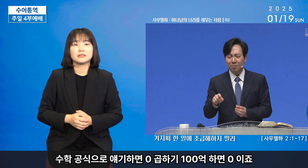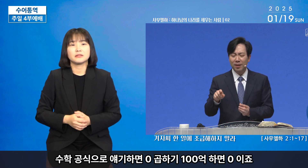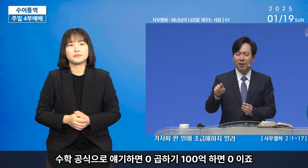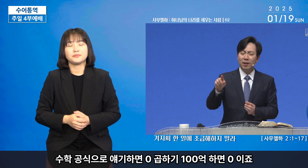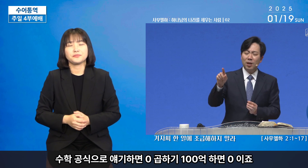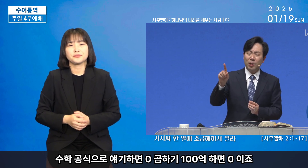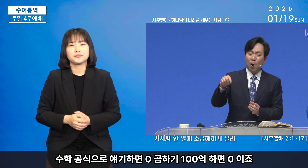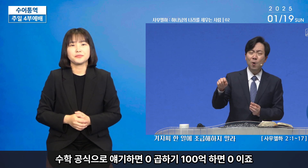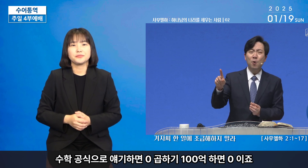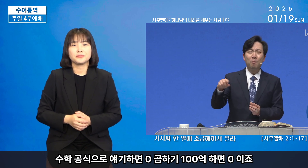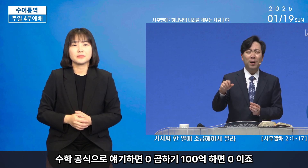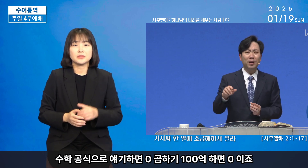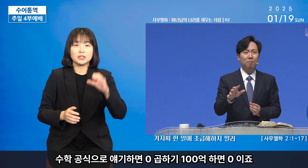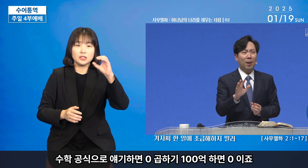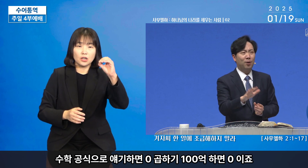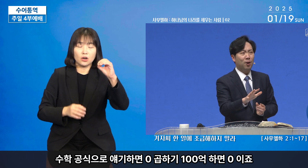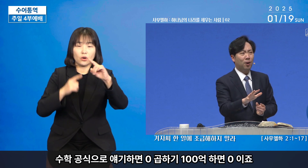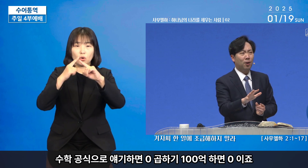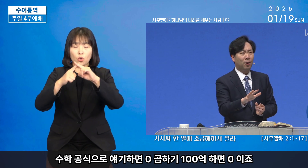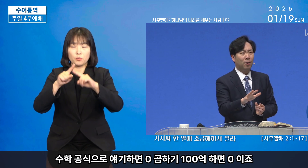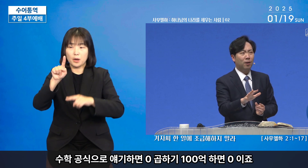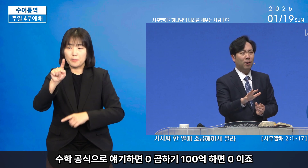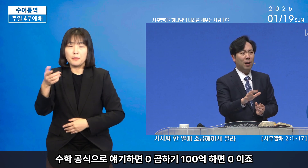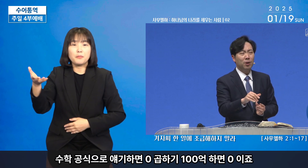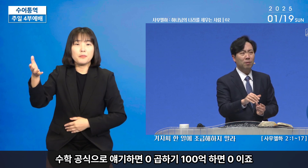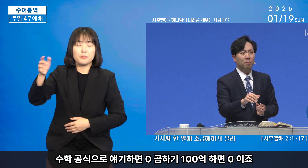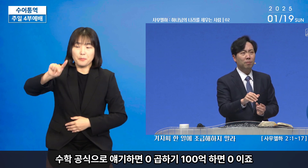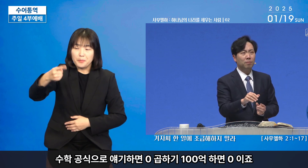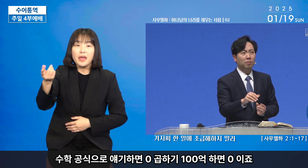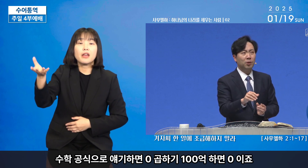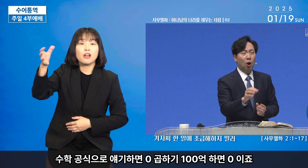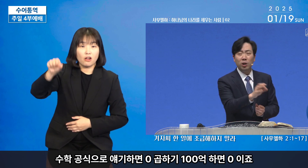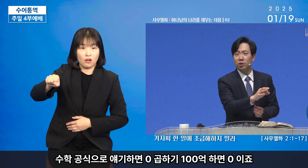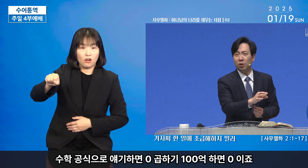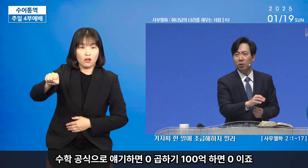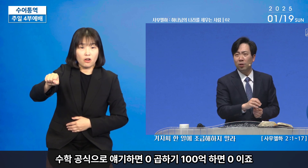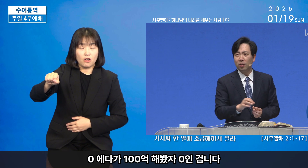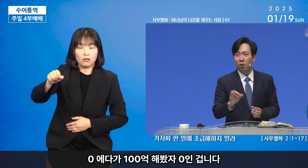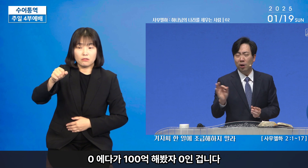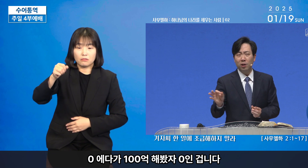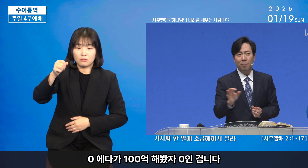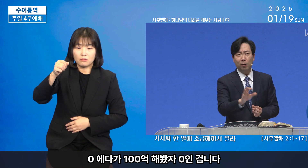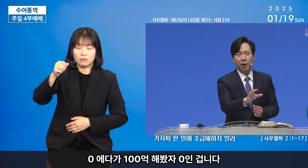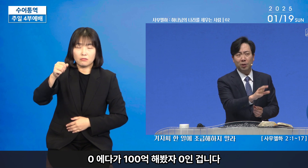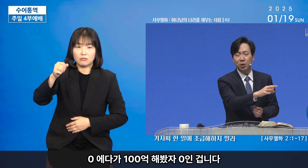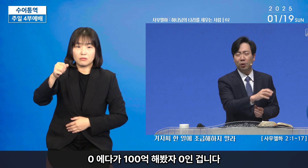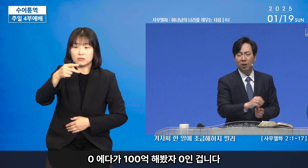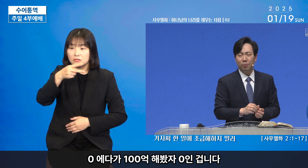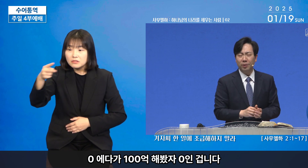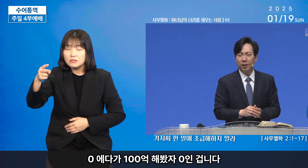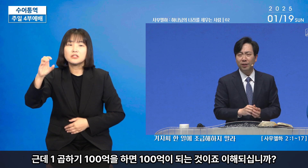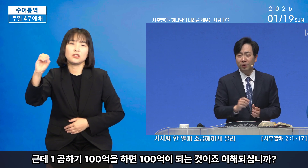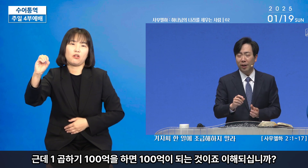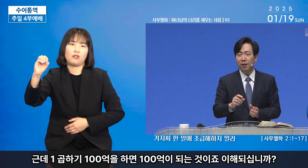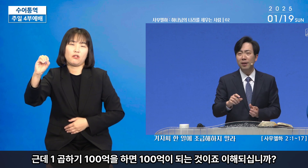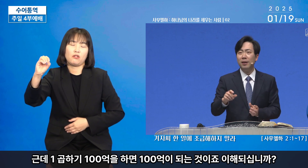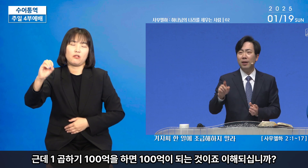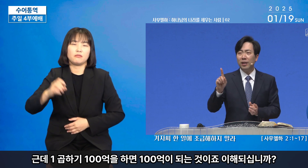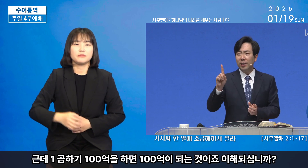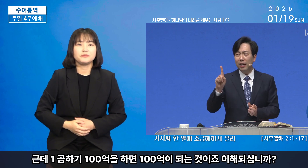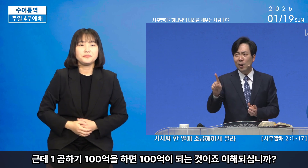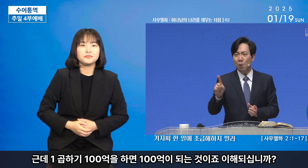얘기하면 0 곱하기 100억 하면 0이죠. 0에다가 100억 해봤자 0인 겁니다.